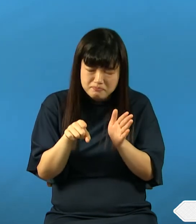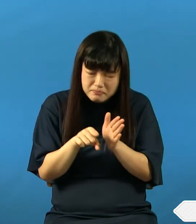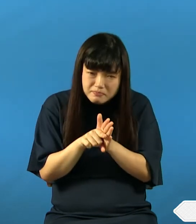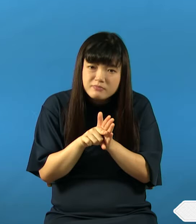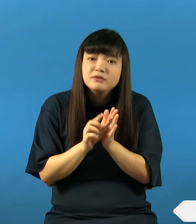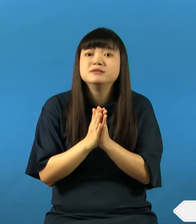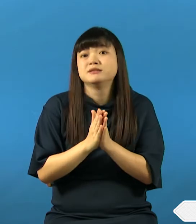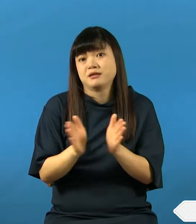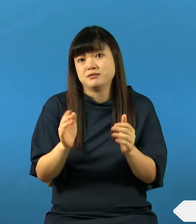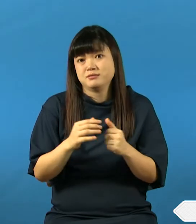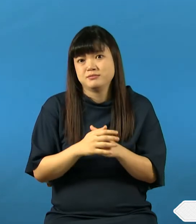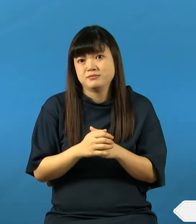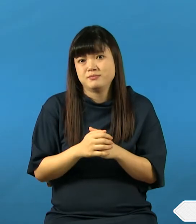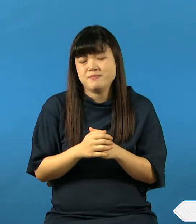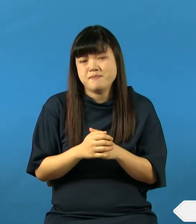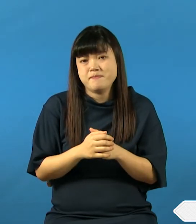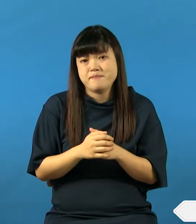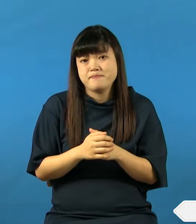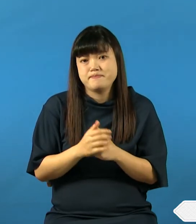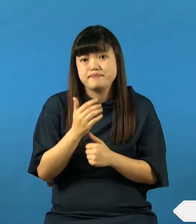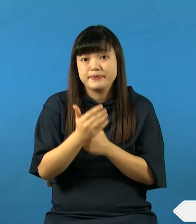그것이 믿어지기 시작한 것입니다.